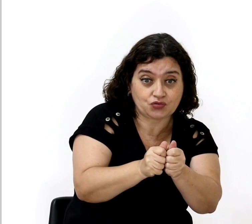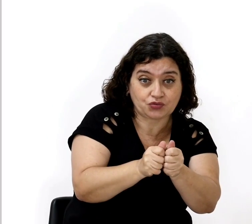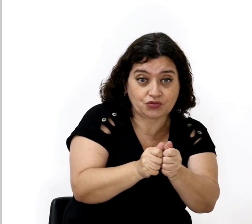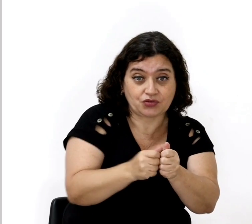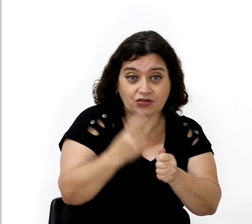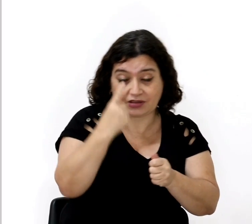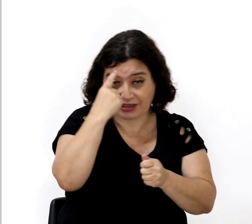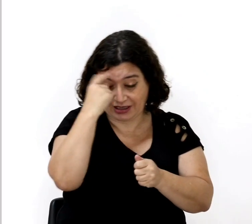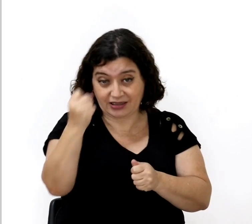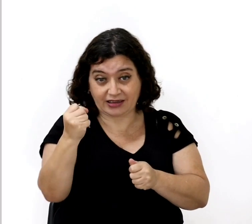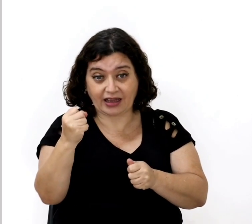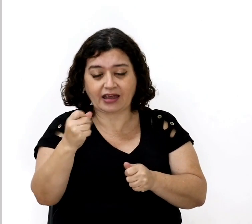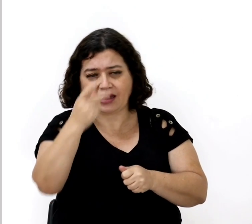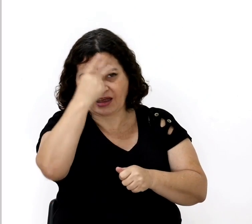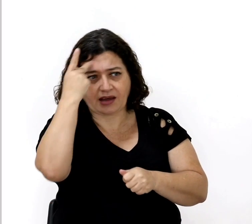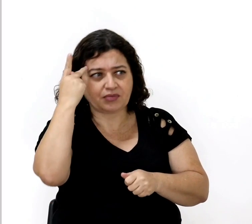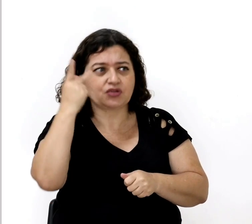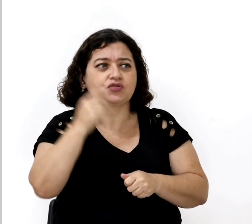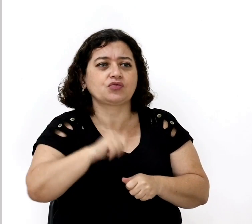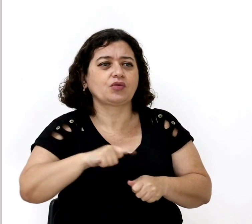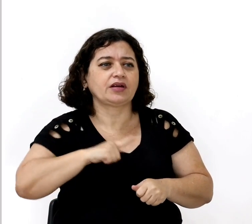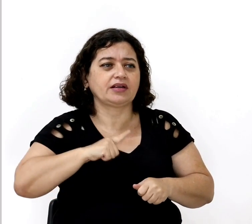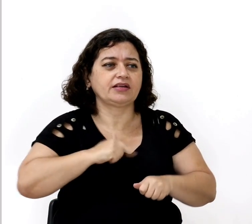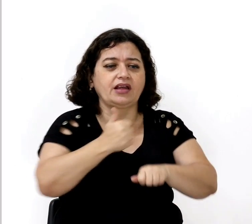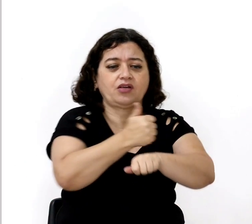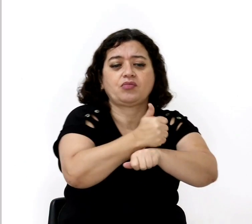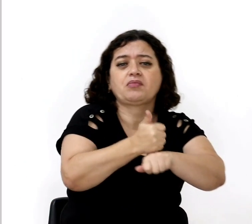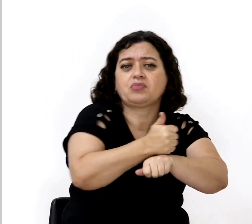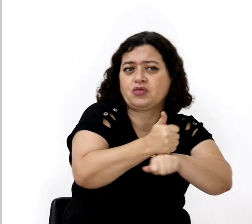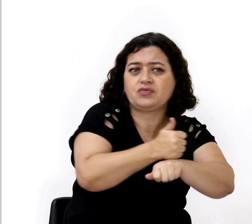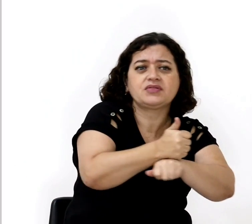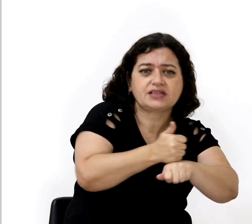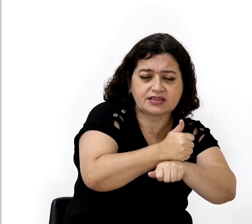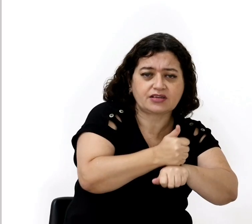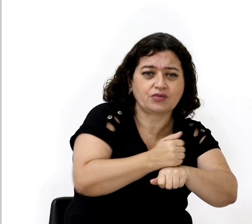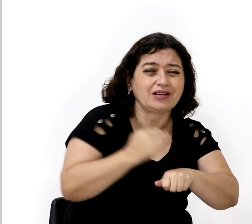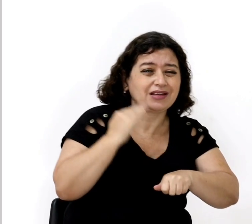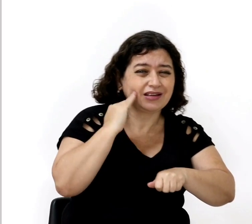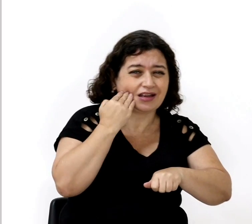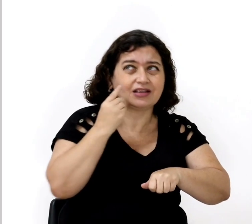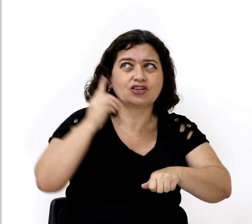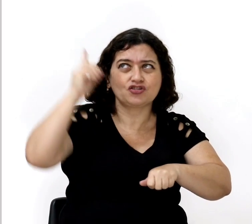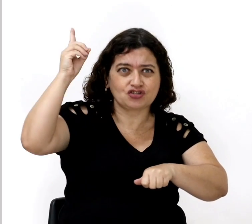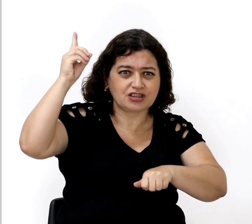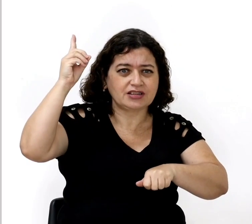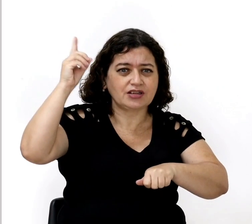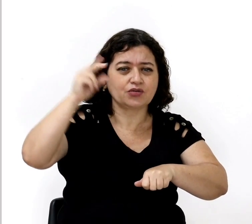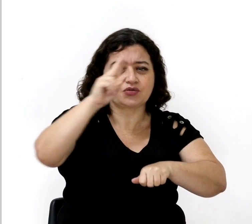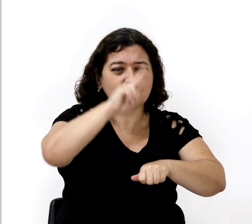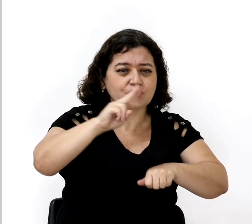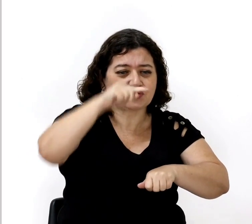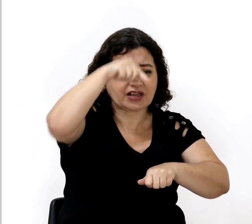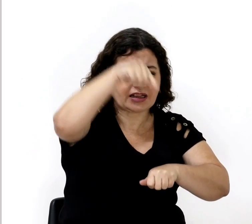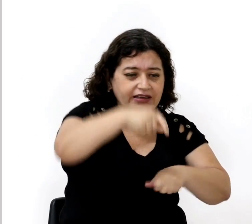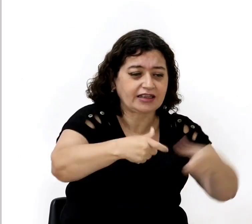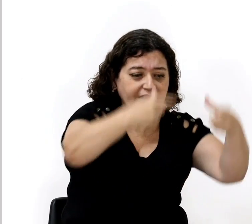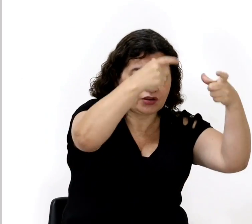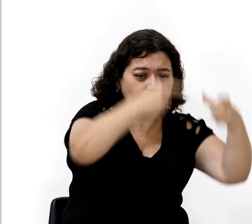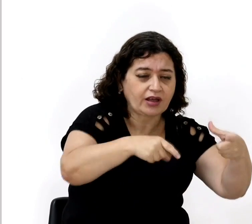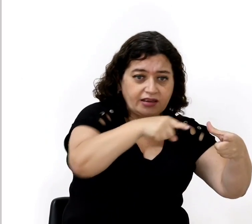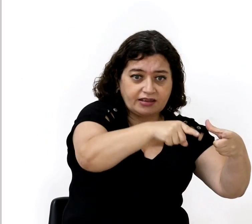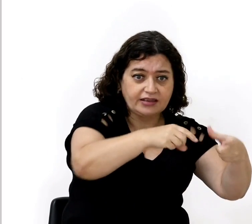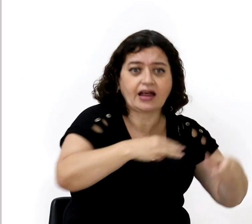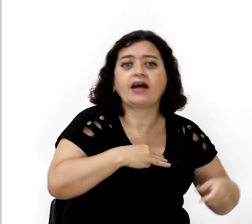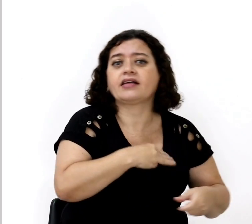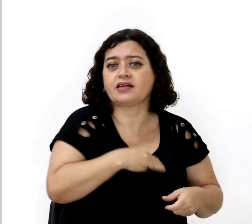aqui é a ideia de que a pessoa tem uma profissão e ela tem um lugar na sociedade e ela entende que Deus colocou ela naquela sociedade, naquele posto,